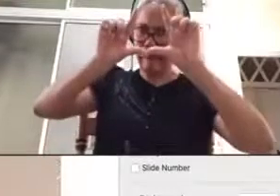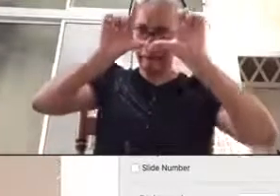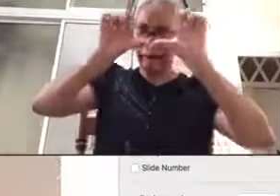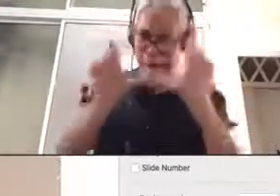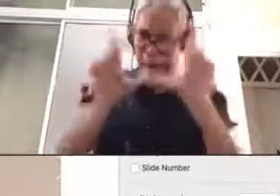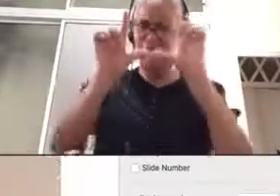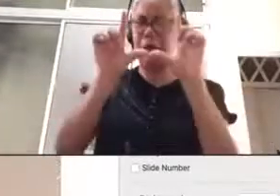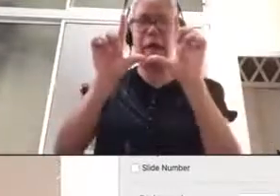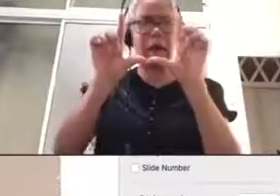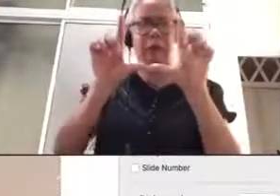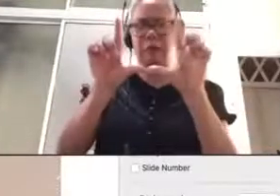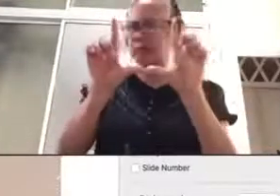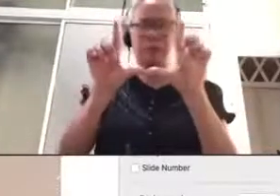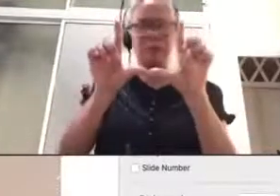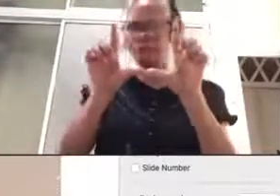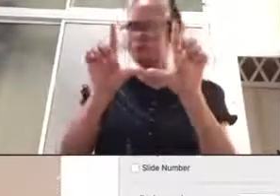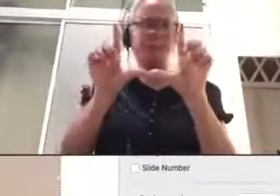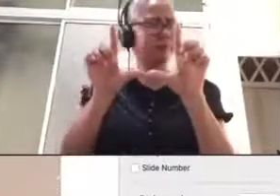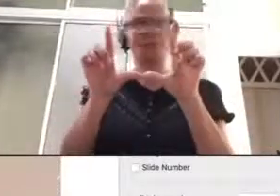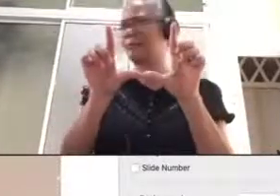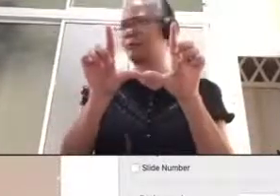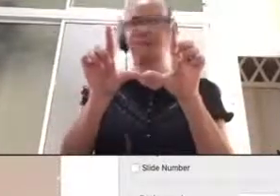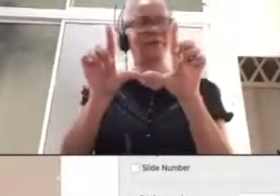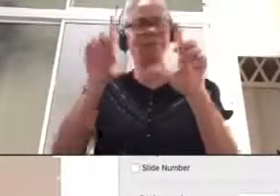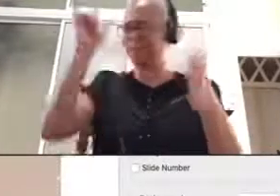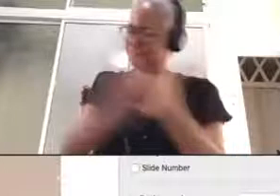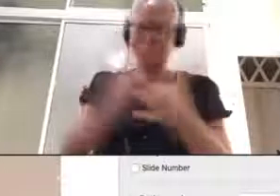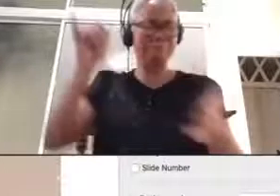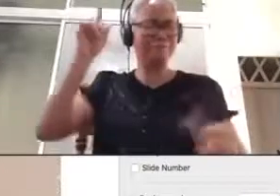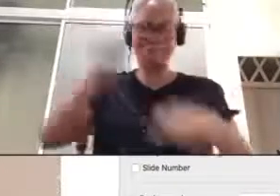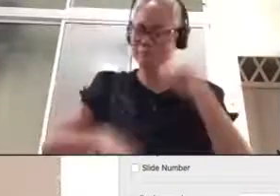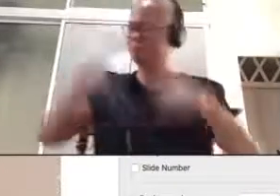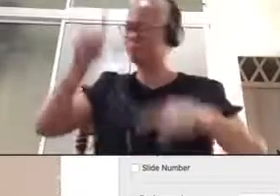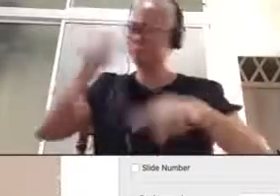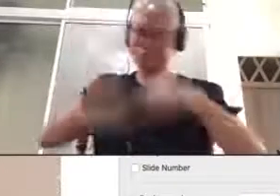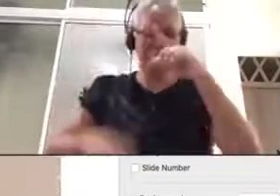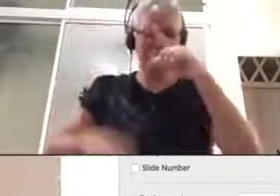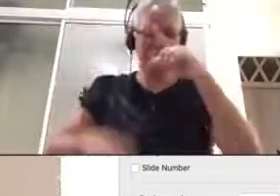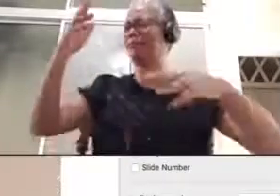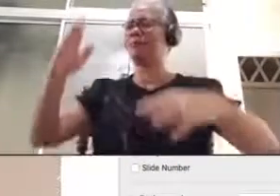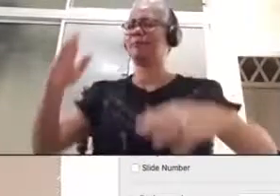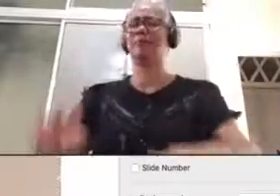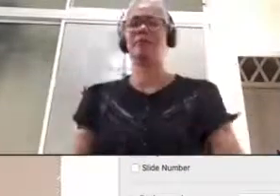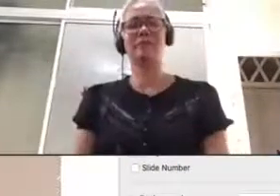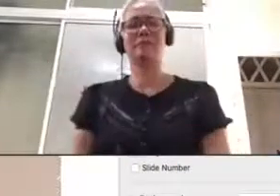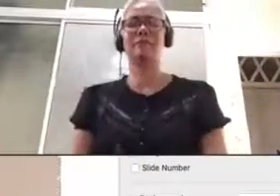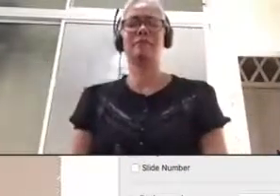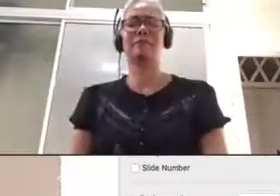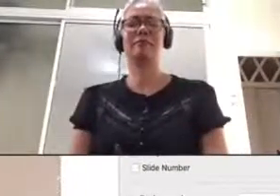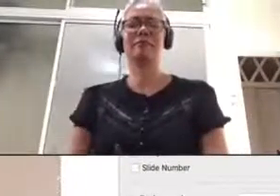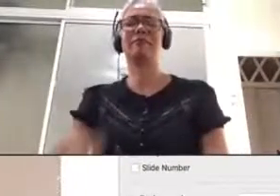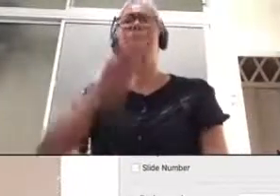también. Pero no hay nada que hacer. Por más que él lo quiera intentar, por más que él trata, no pasa